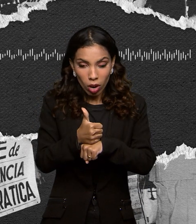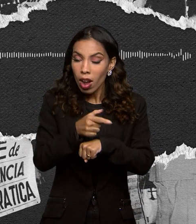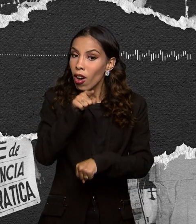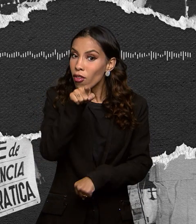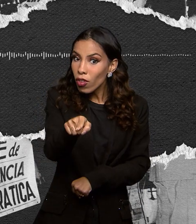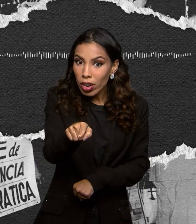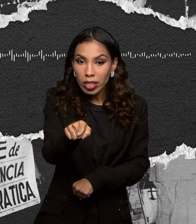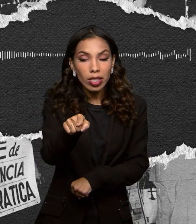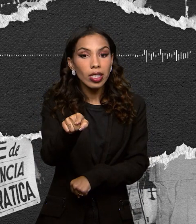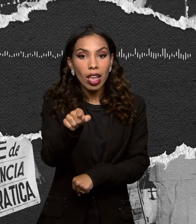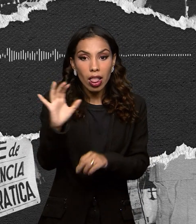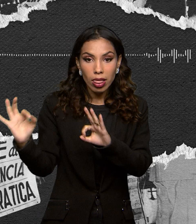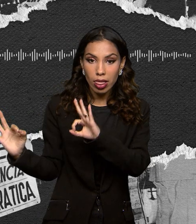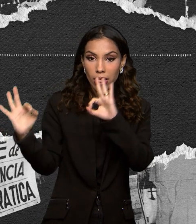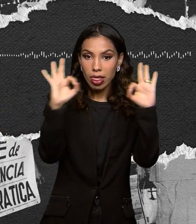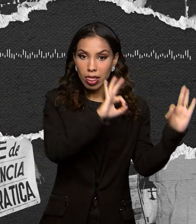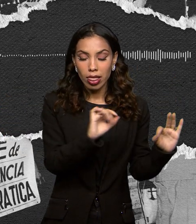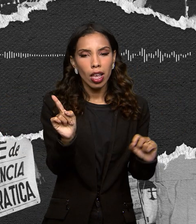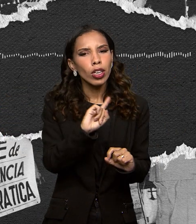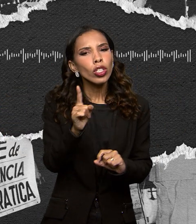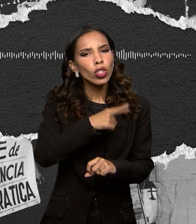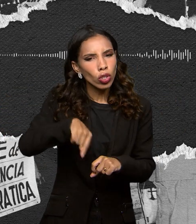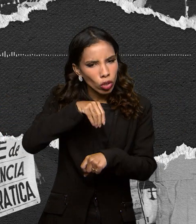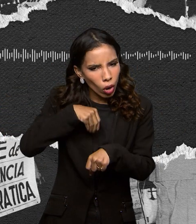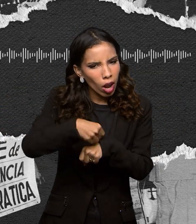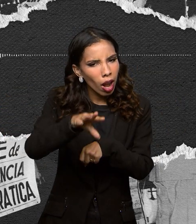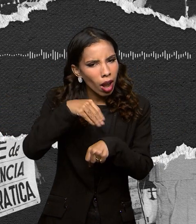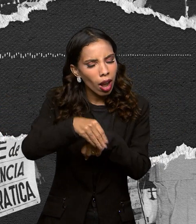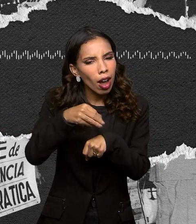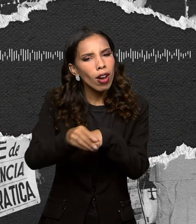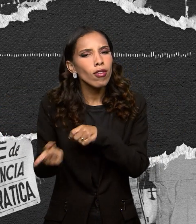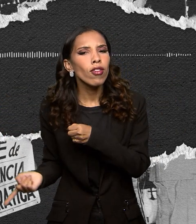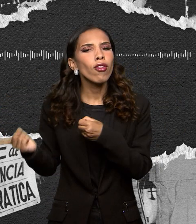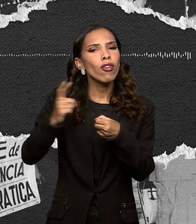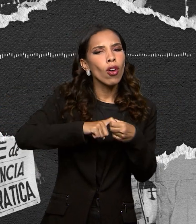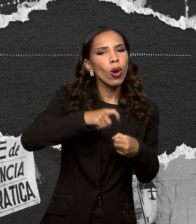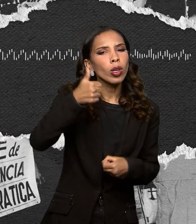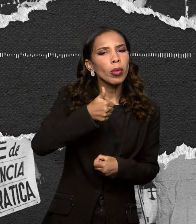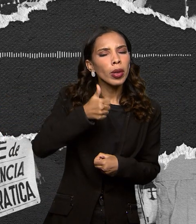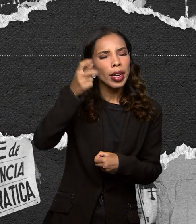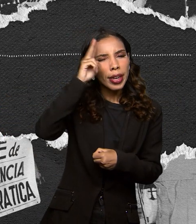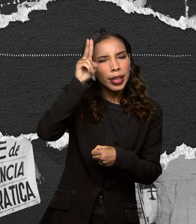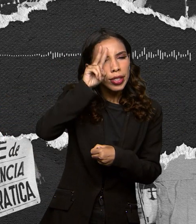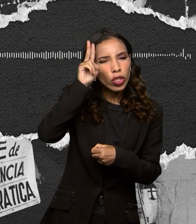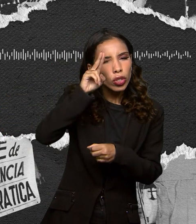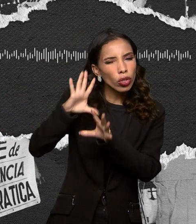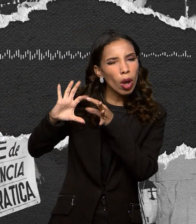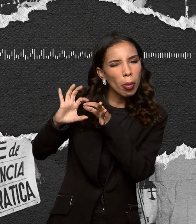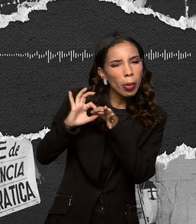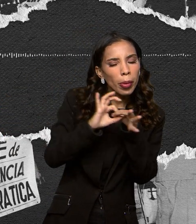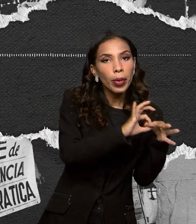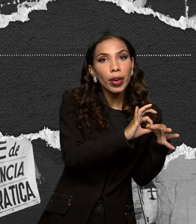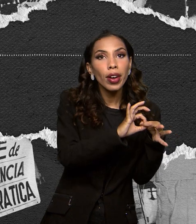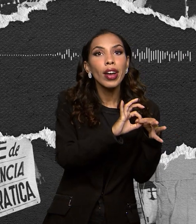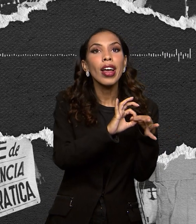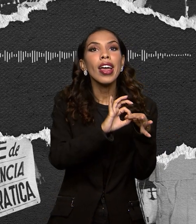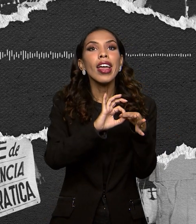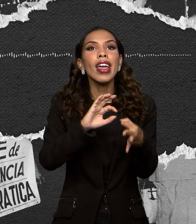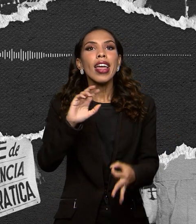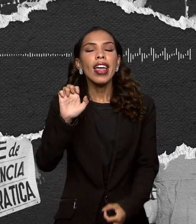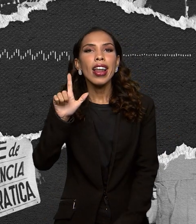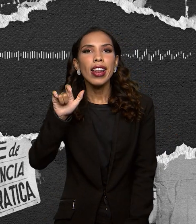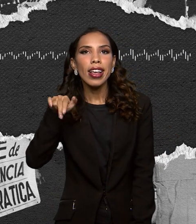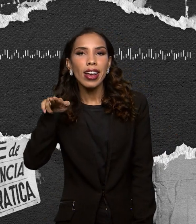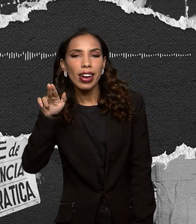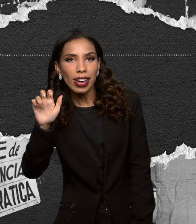não ouviu esse episódio, a gente recomenda fortemente que volte até lá para entender essa história desde o começo. Eu sou Eliane Gonçalves e agora